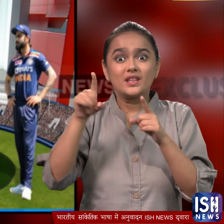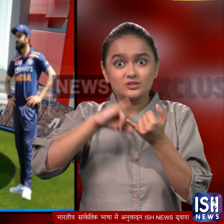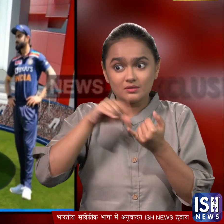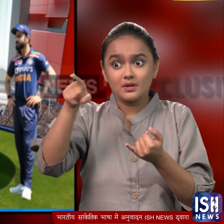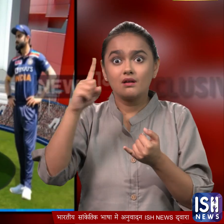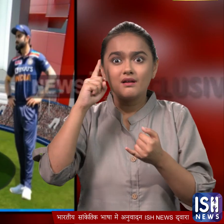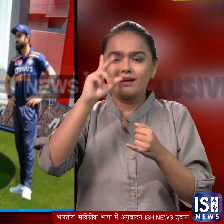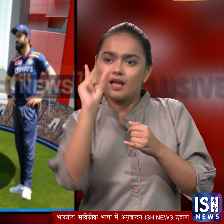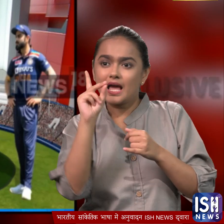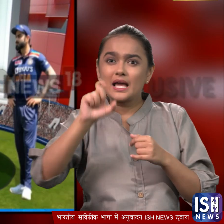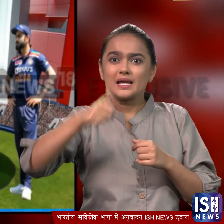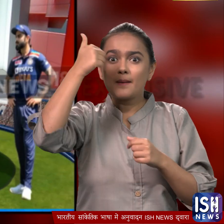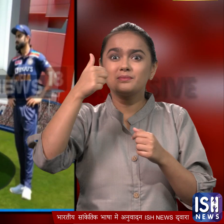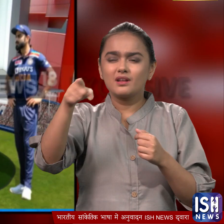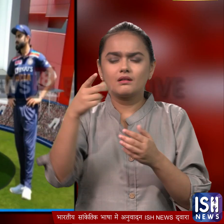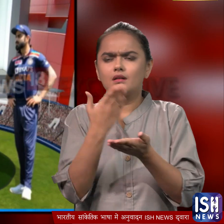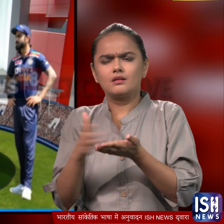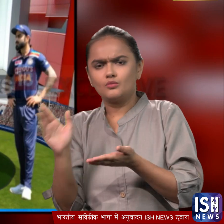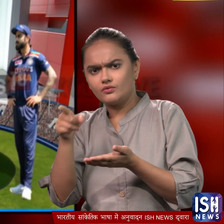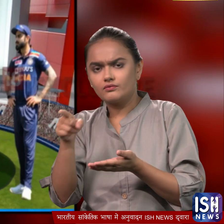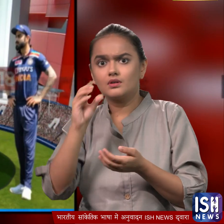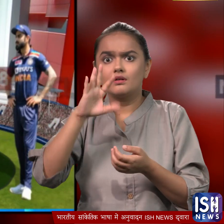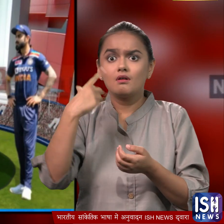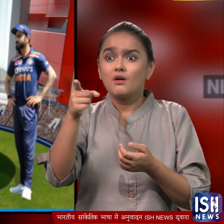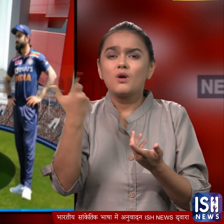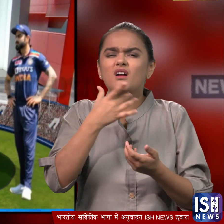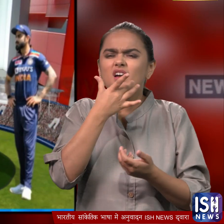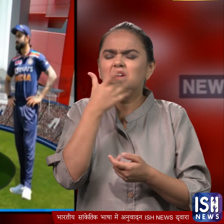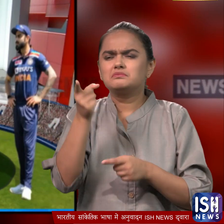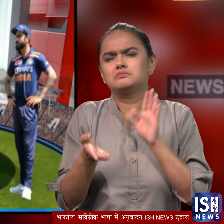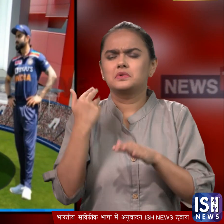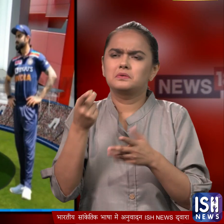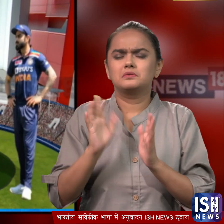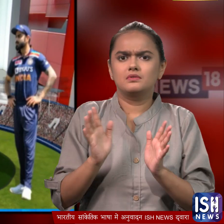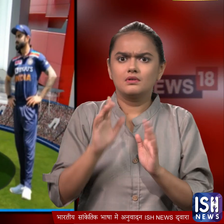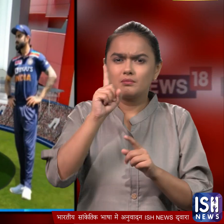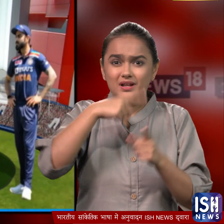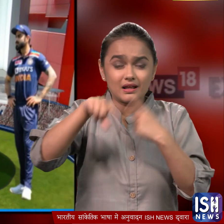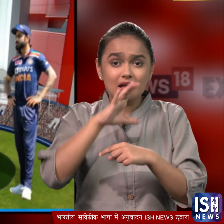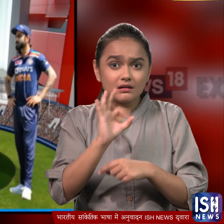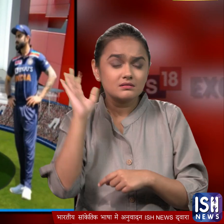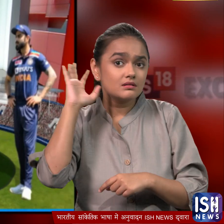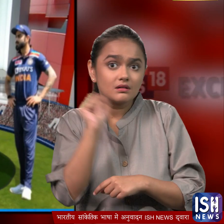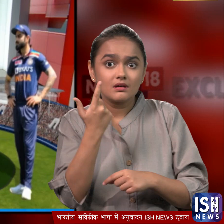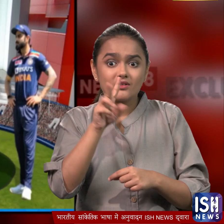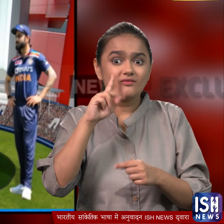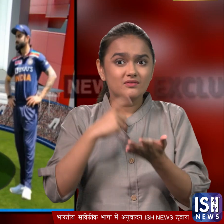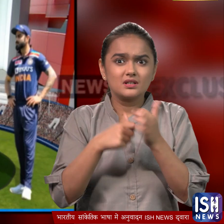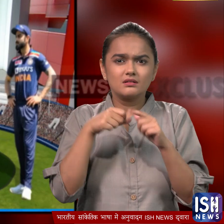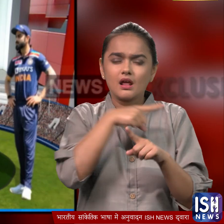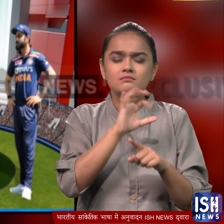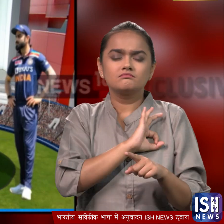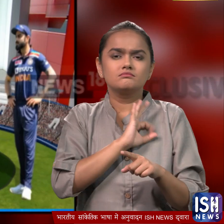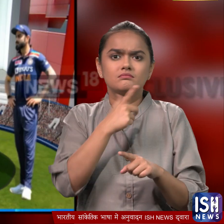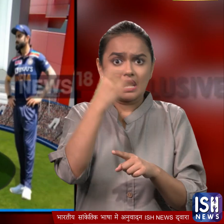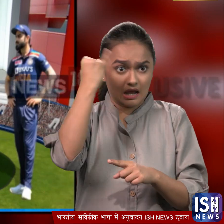की उपकप्तानी से हटा दिया जाए। इस प्रस्ताव के लिए उन्होंने रोहित शर्मा की उम्र का हवाला दिया था, लेकिन खबर है कि चयनकर्ताओं को विराट कोहली का प्रस्ताव